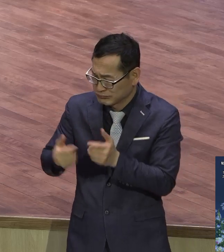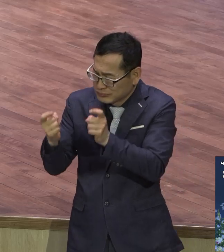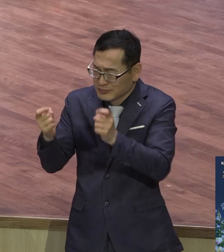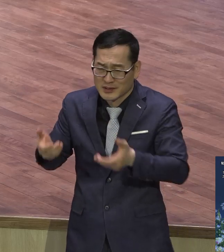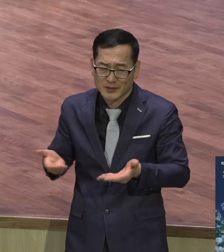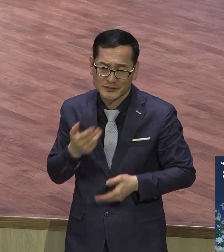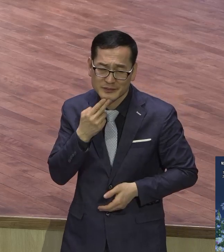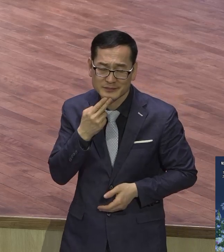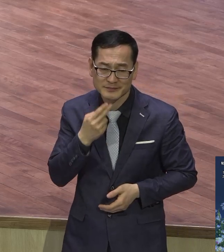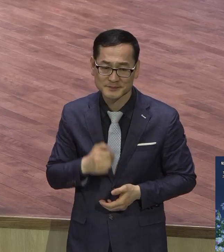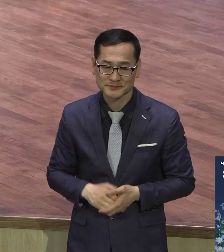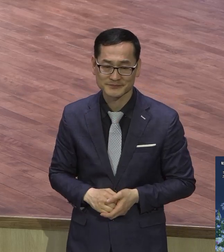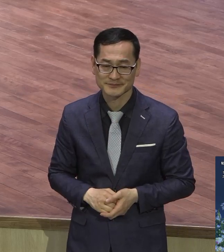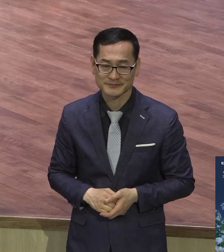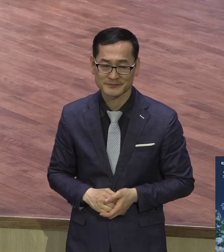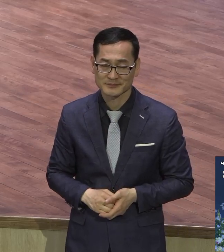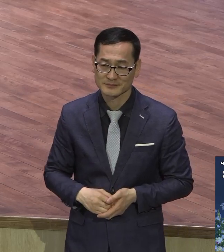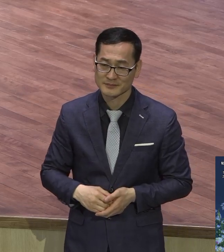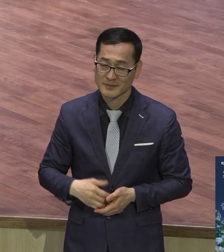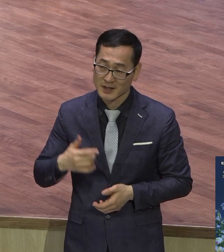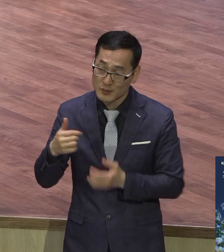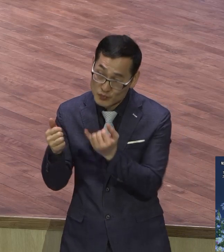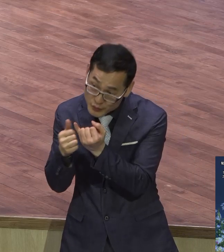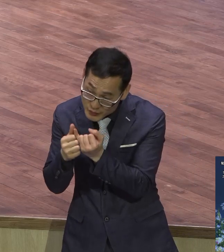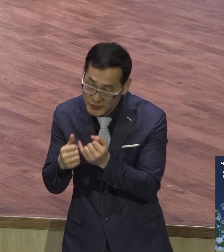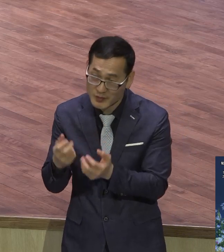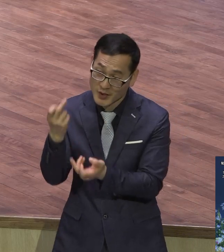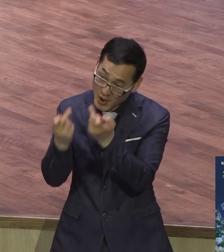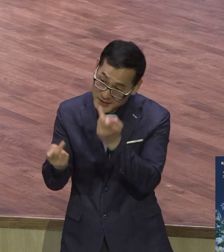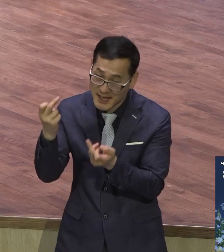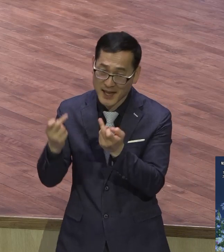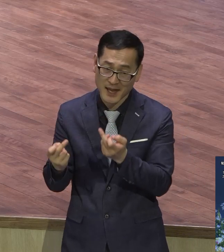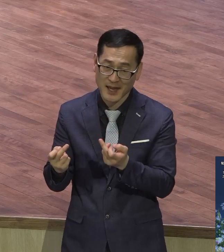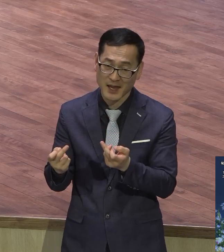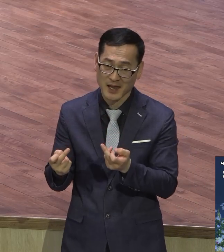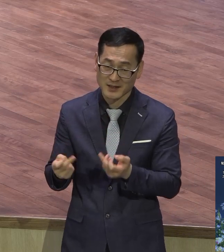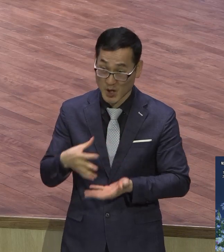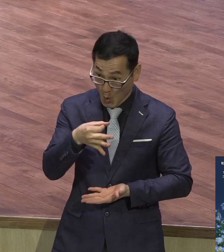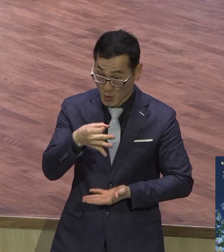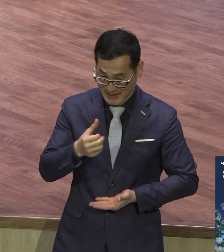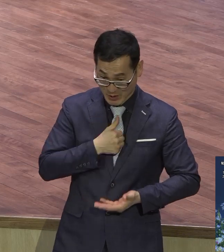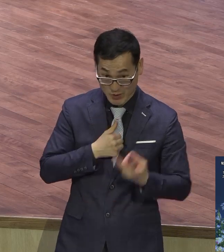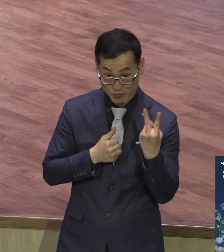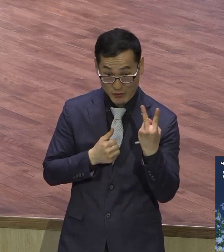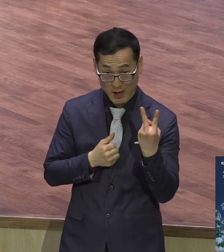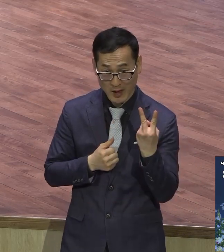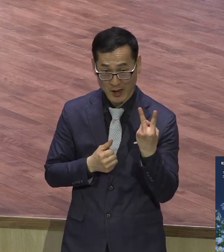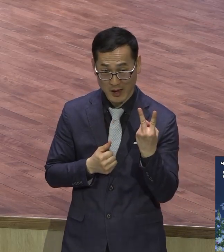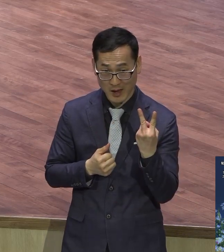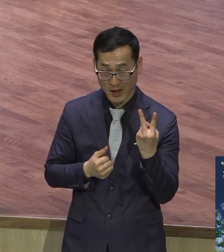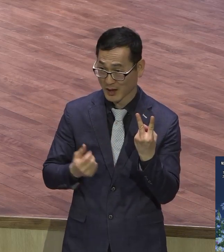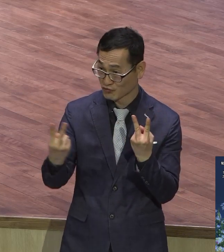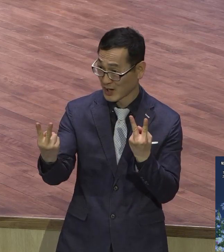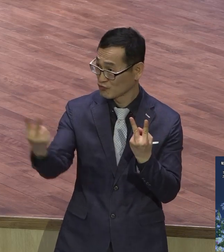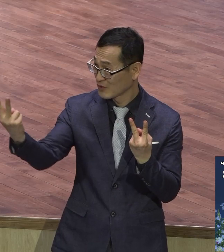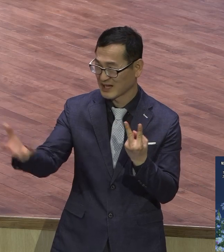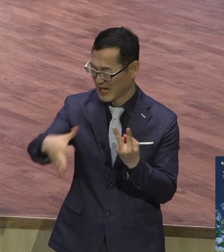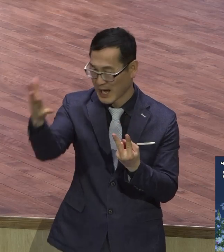형제간에도 가족간에도 자존심 물질하고 자존심 딱 똑같습니다. 세상하고